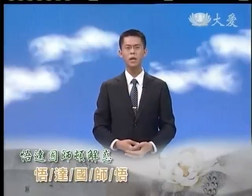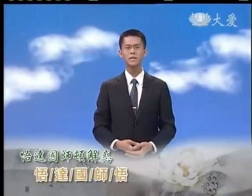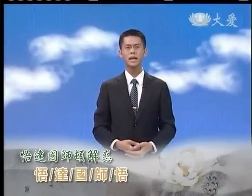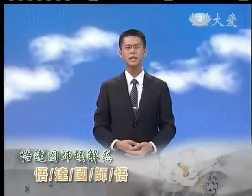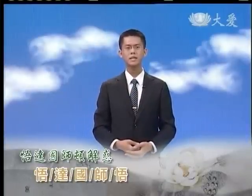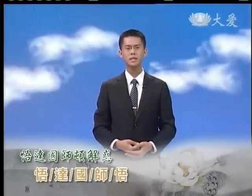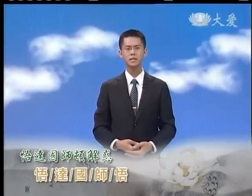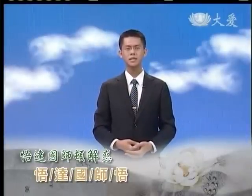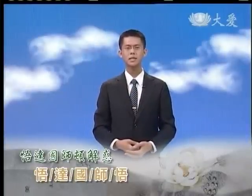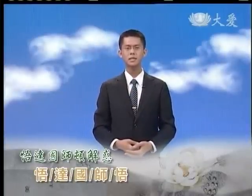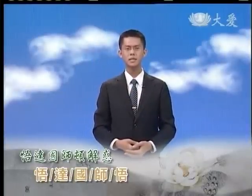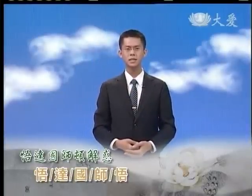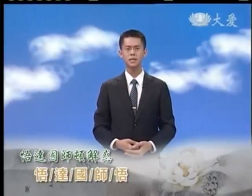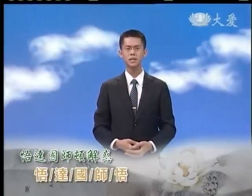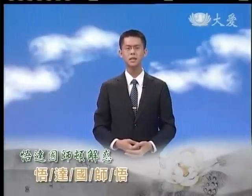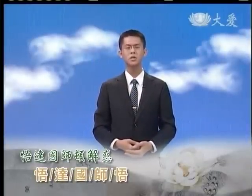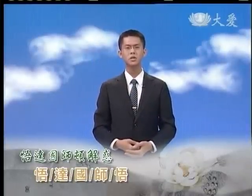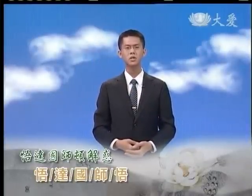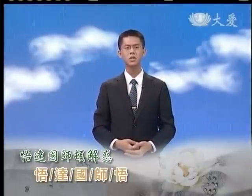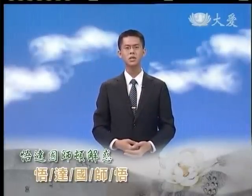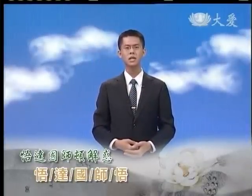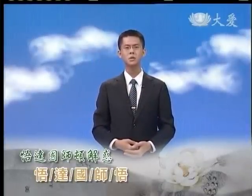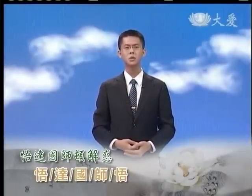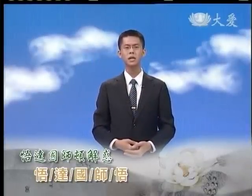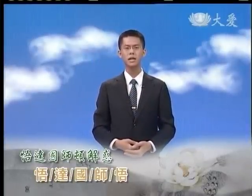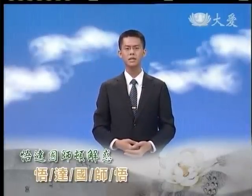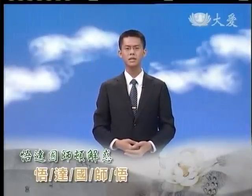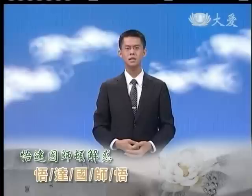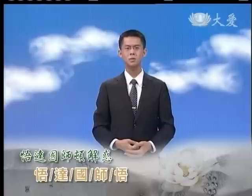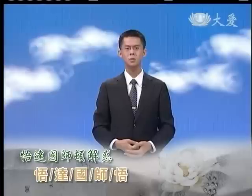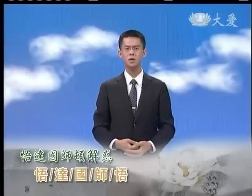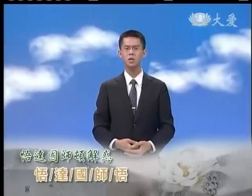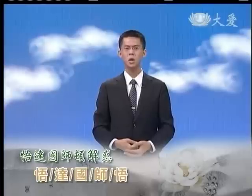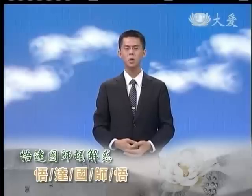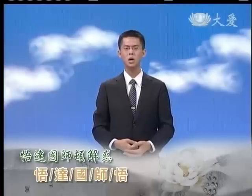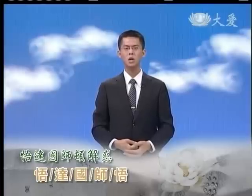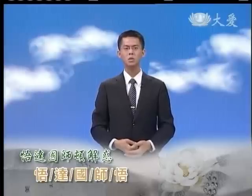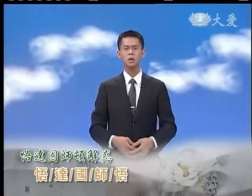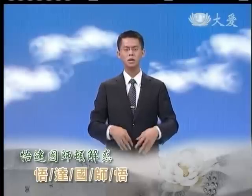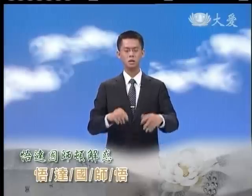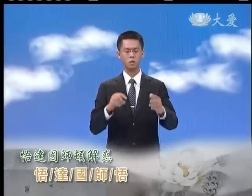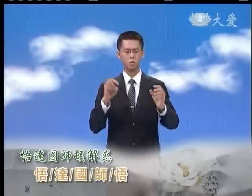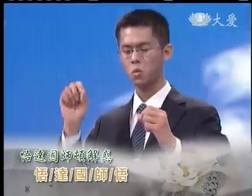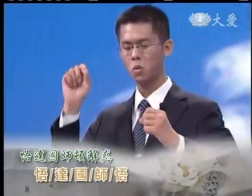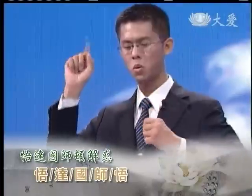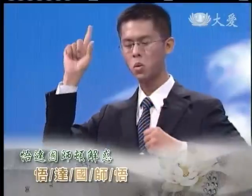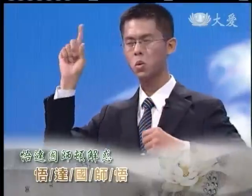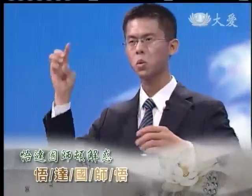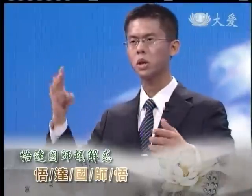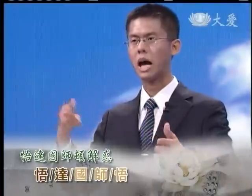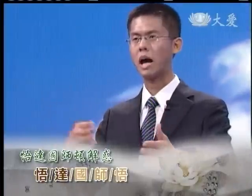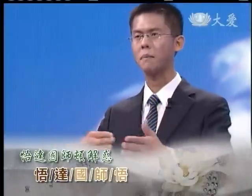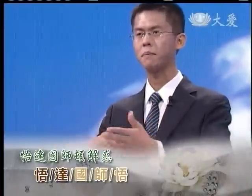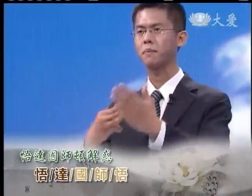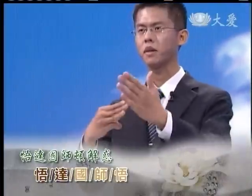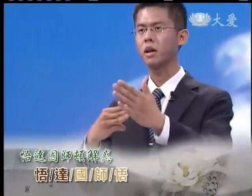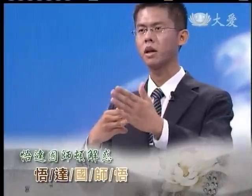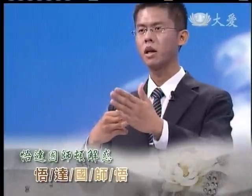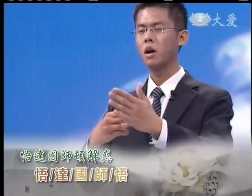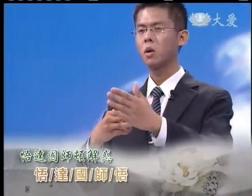悔才能清洗洗涤十世以前所累积的冤仇，所以悟达